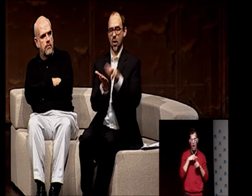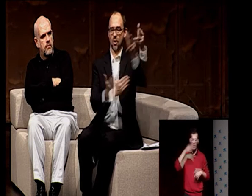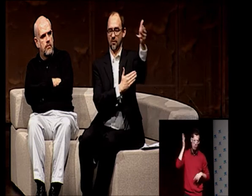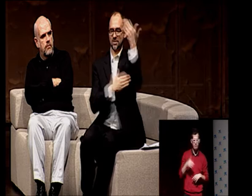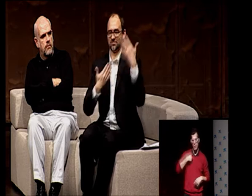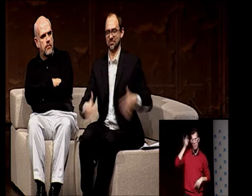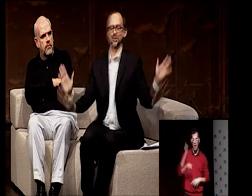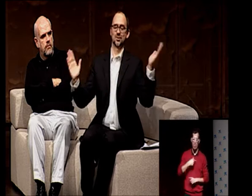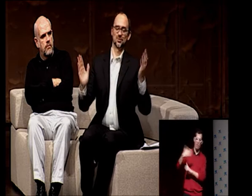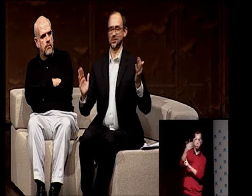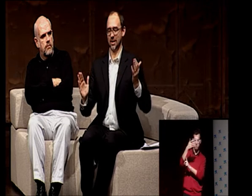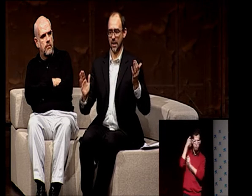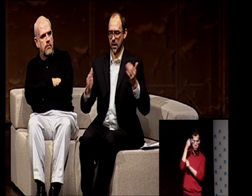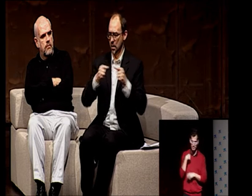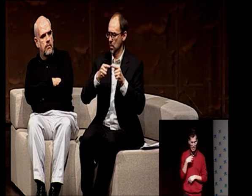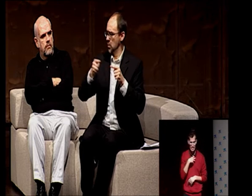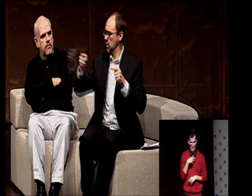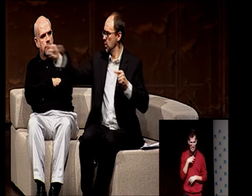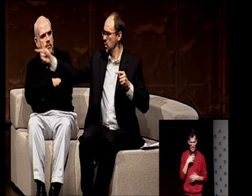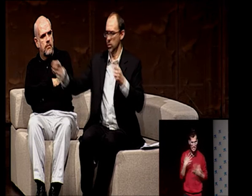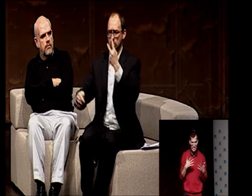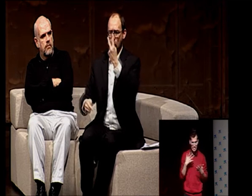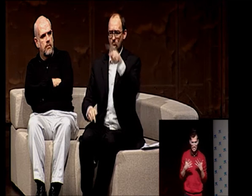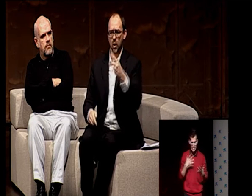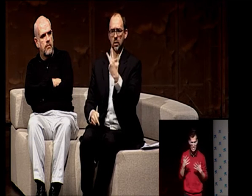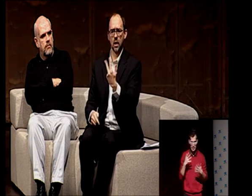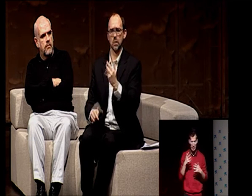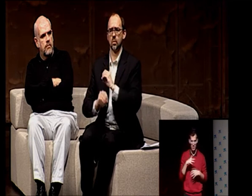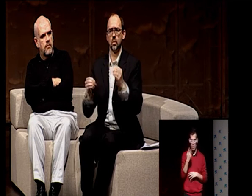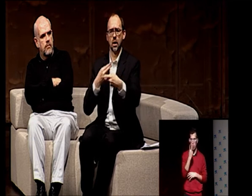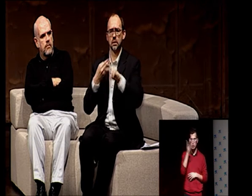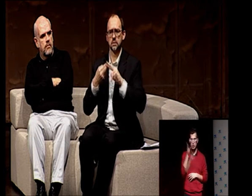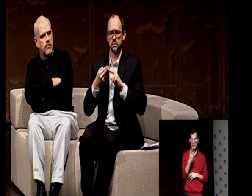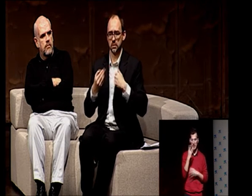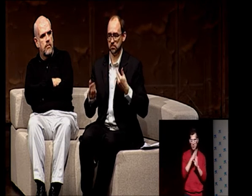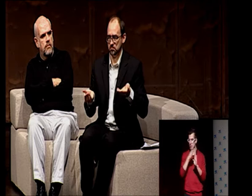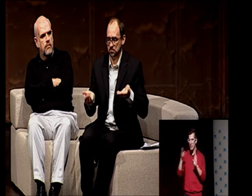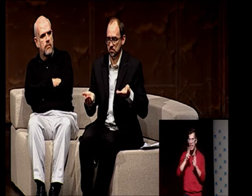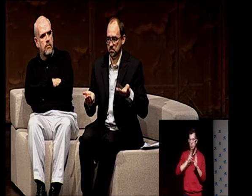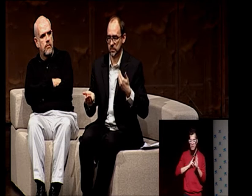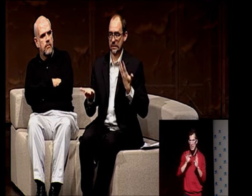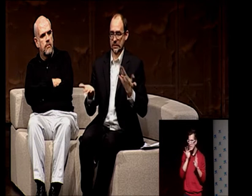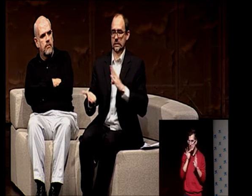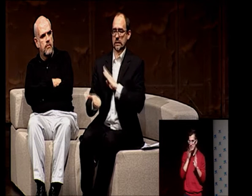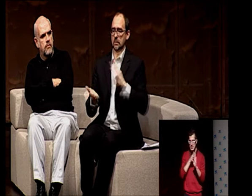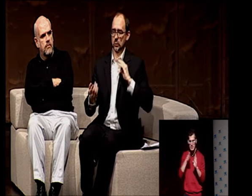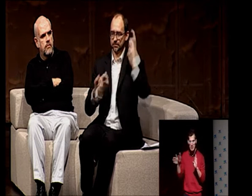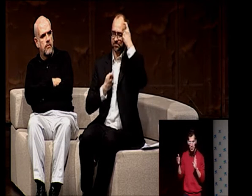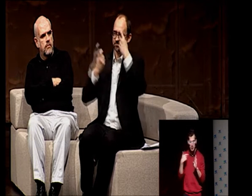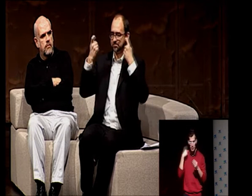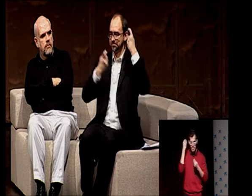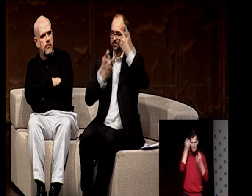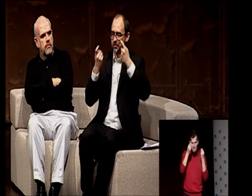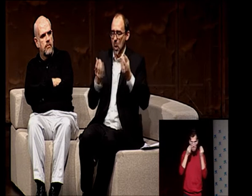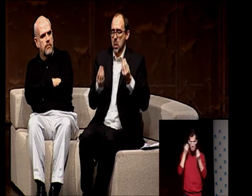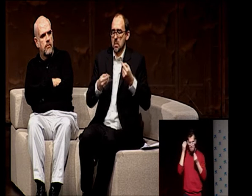que podrían decidir si sí o si no entonces la la junta directiva no se ve legitimada con legitimación suficiente como para